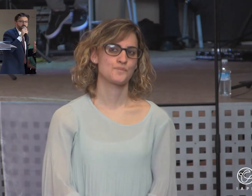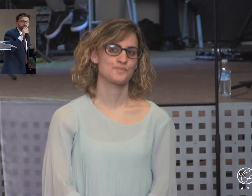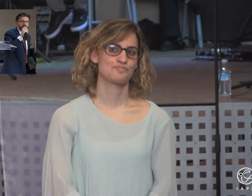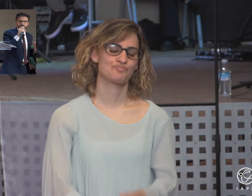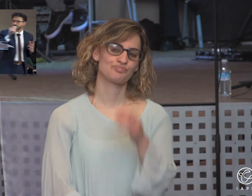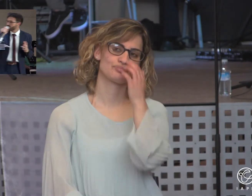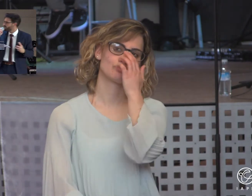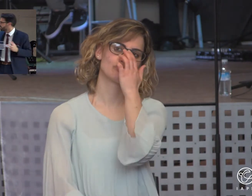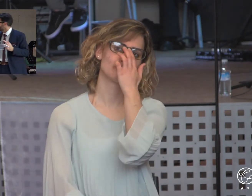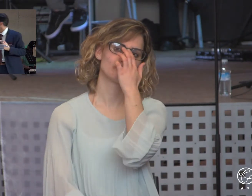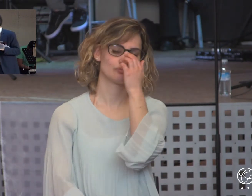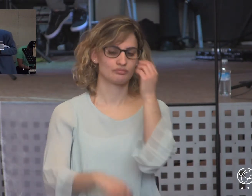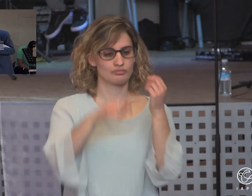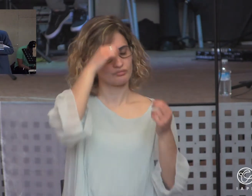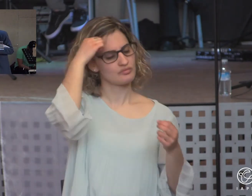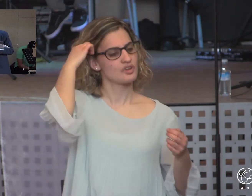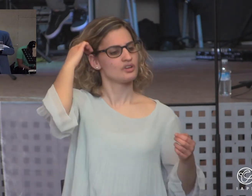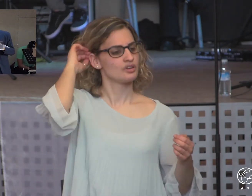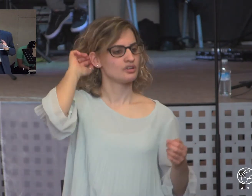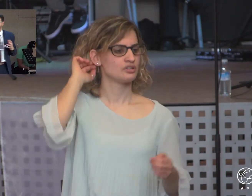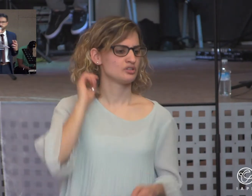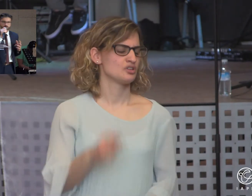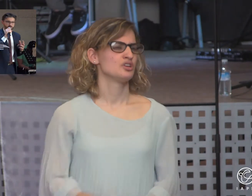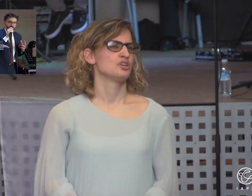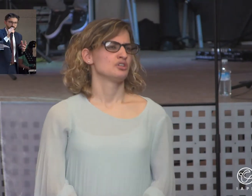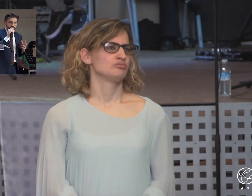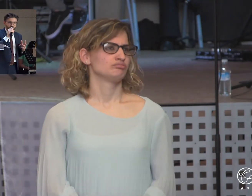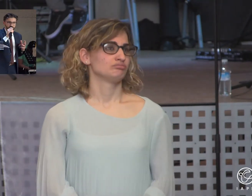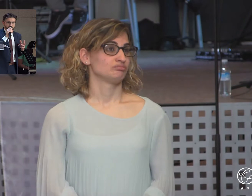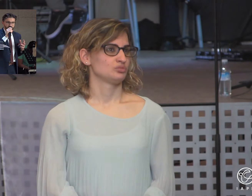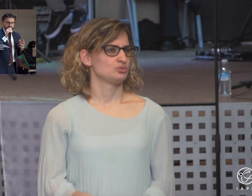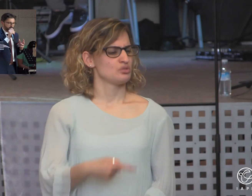empezaron a decir, ¿y Jesús?